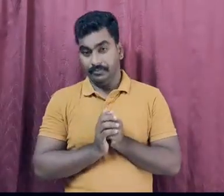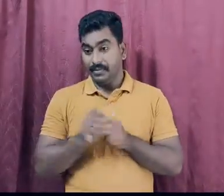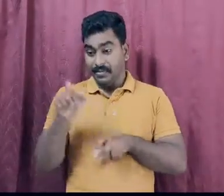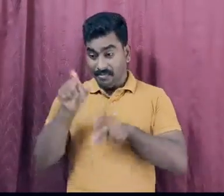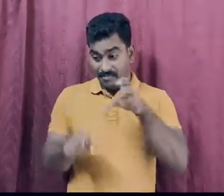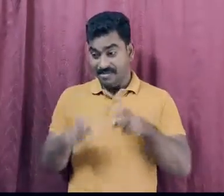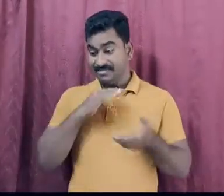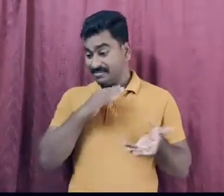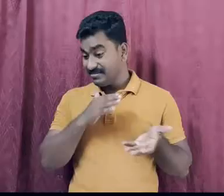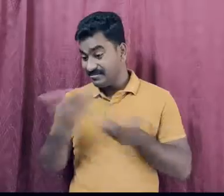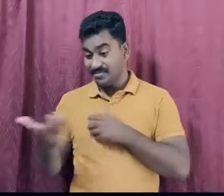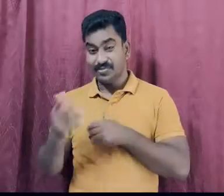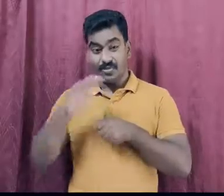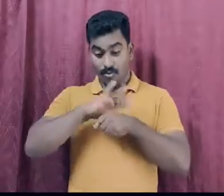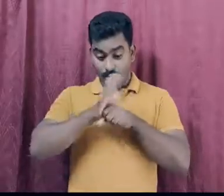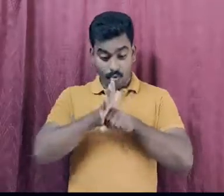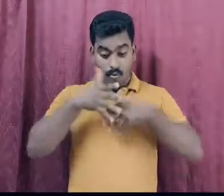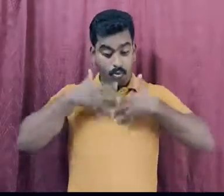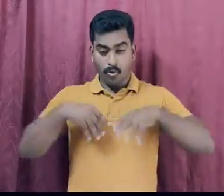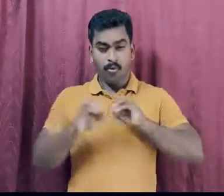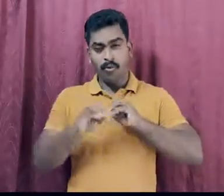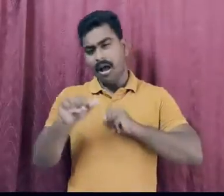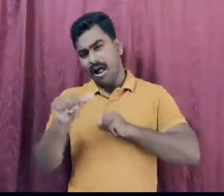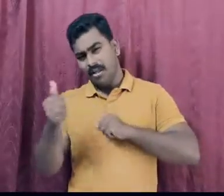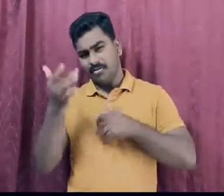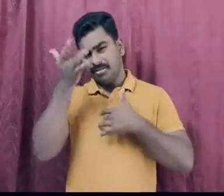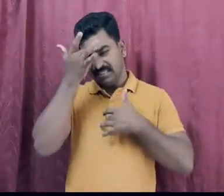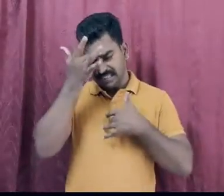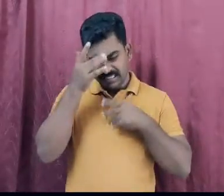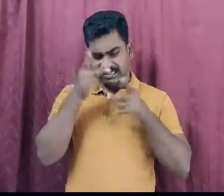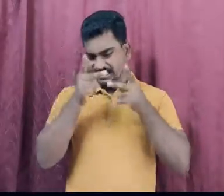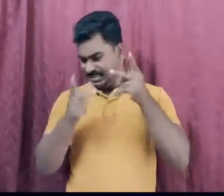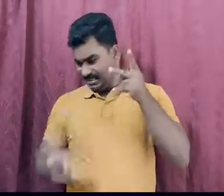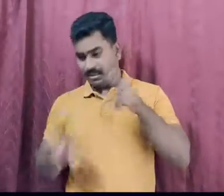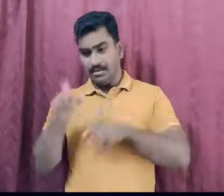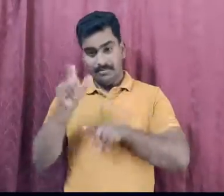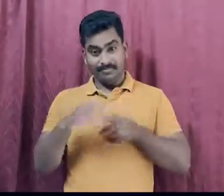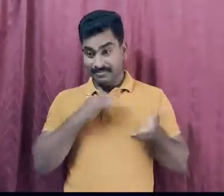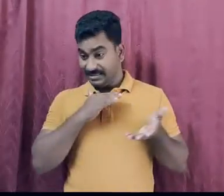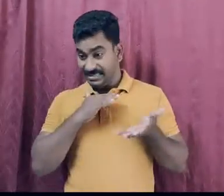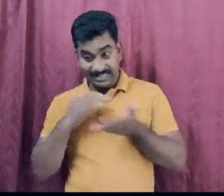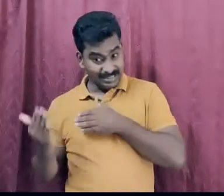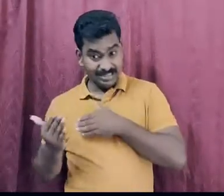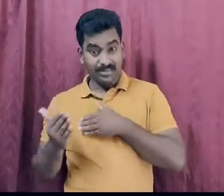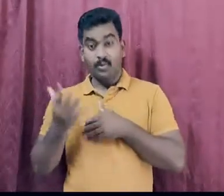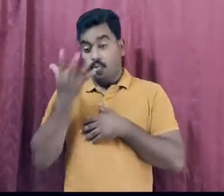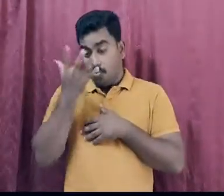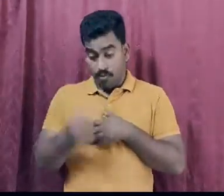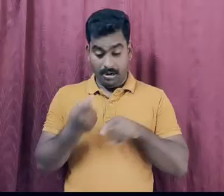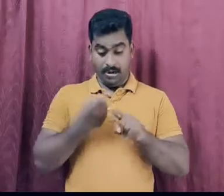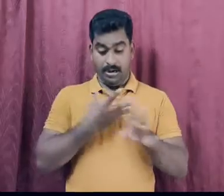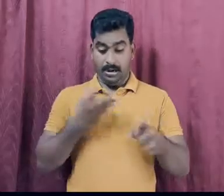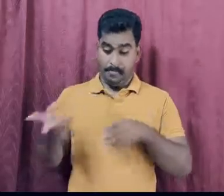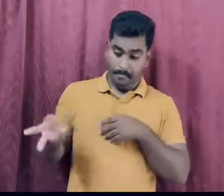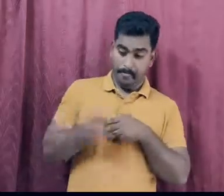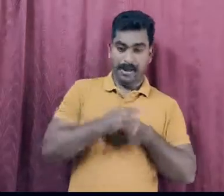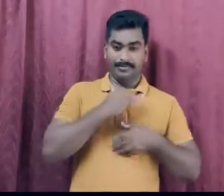കോവിഡ് രോഗബാധ മൂലമല്ലാതെ മരിക്കുന്ന പ്രവാസികളുടെ മൃതദേഹങ്ങൾ നാട്ടിലെത്തിക്കാൻ അടിയന്തര നടപടി